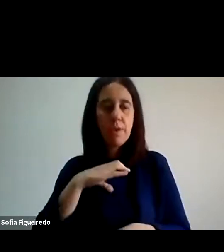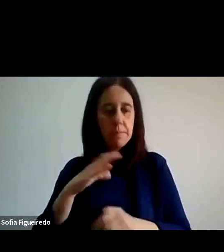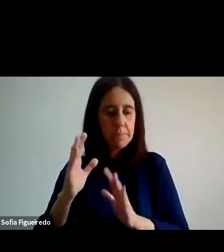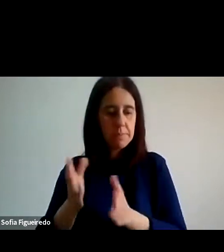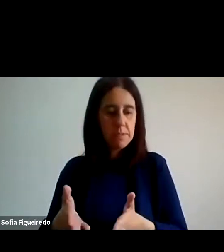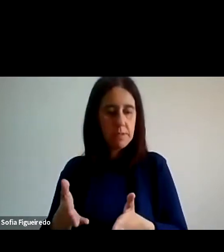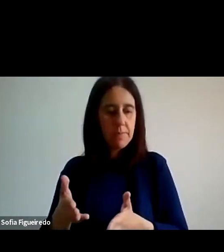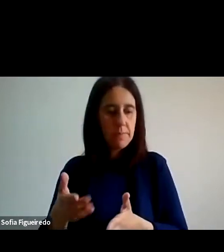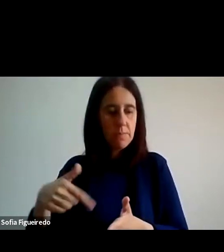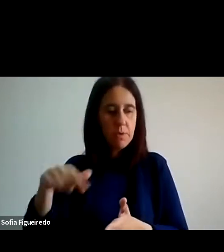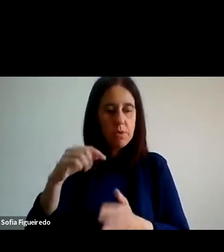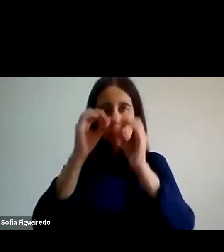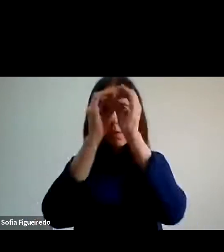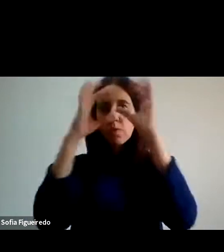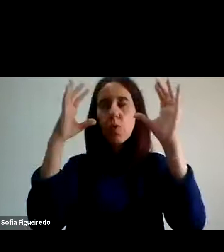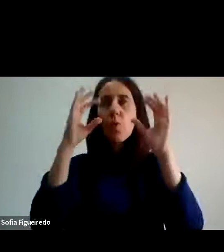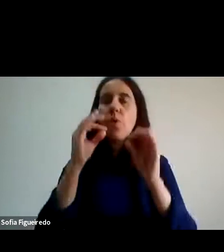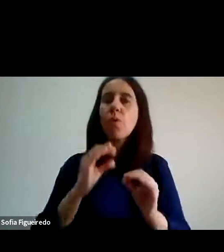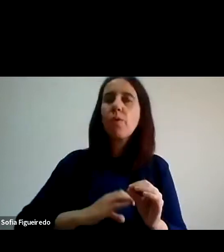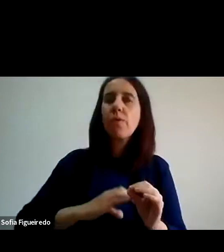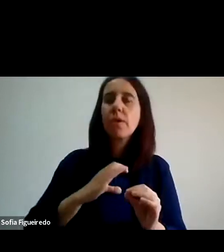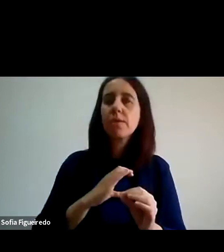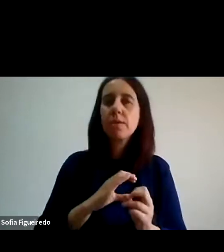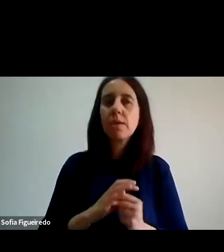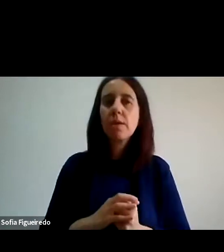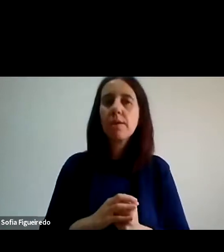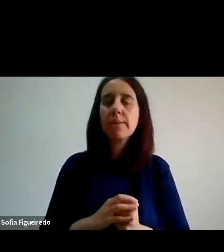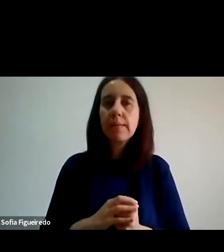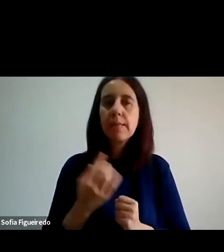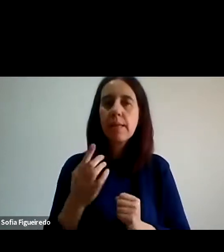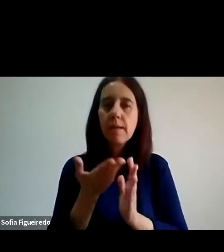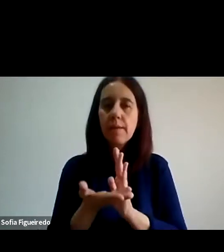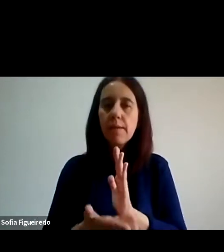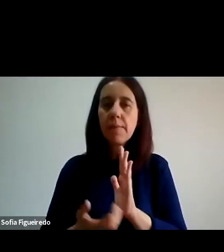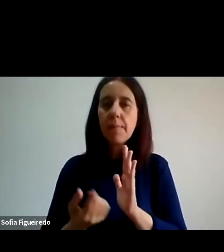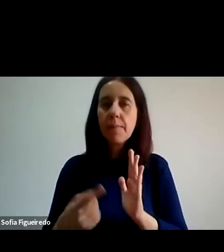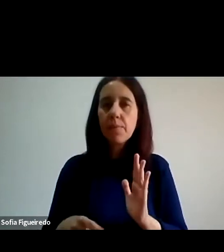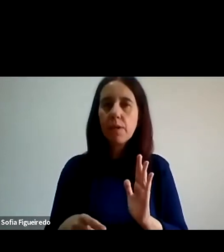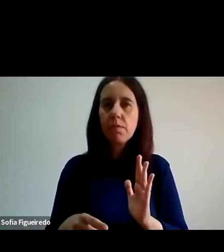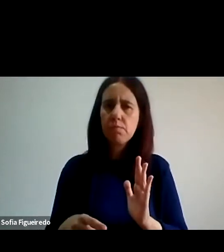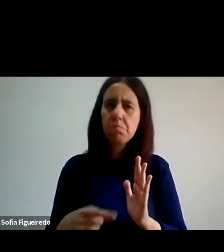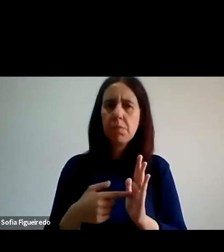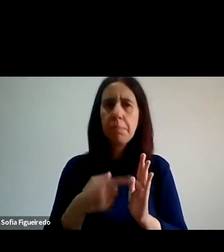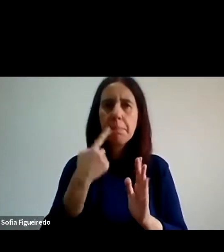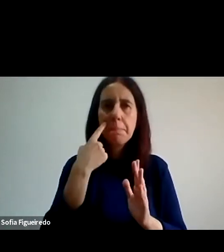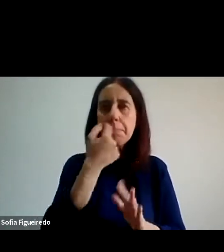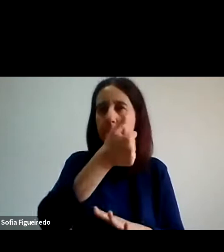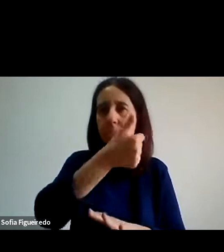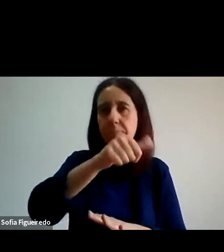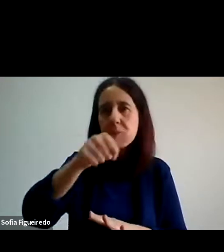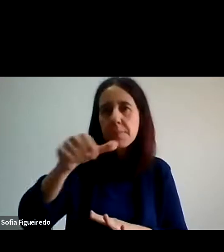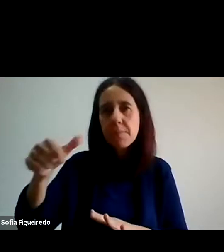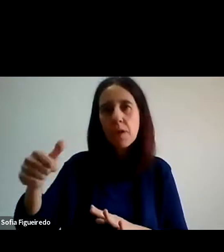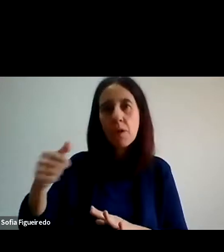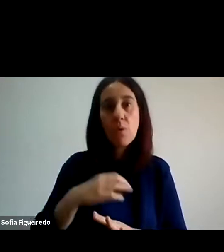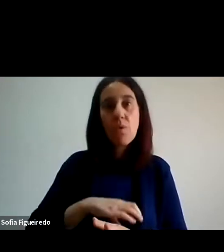Só que quando nós pensamos na questão da confiança, há vários indicadores e vários indicadores de medição da confiança